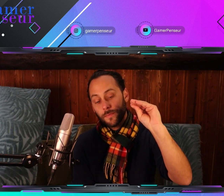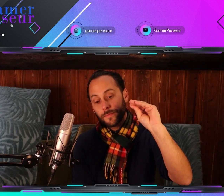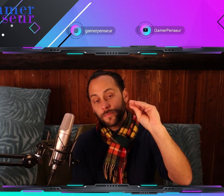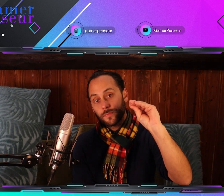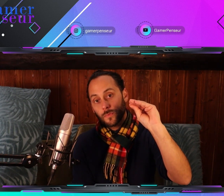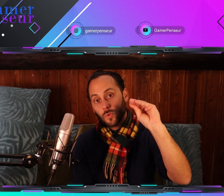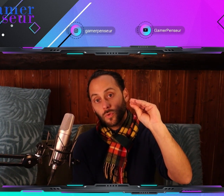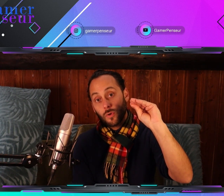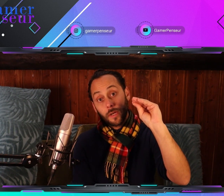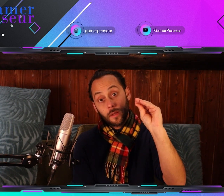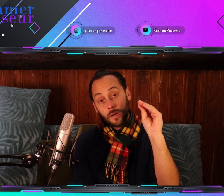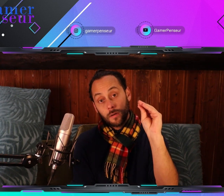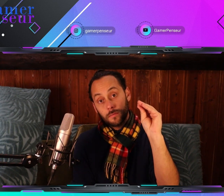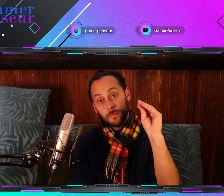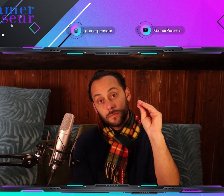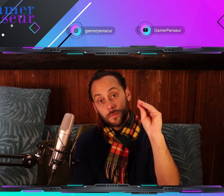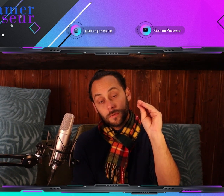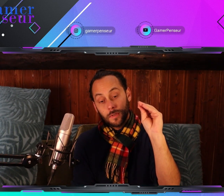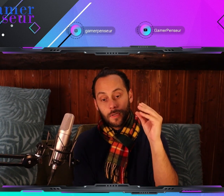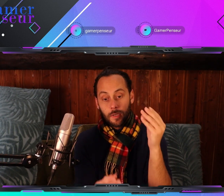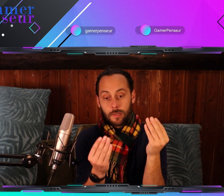main. Donc le canard,